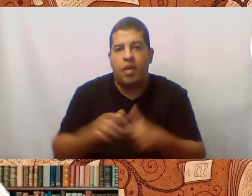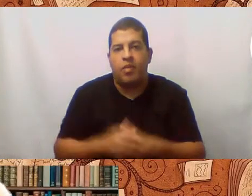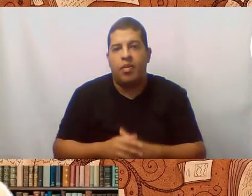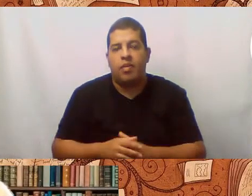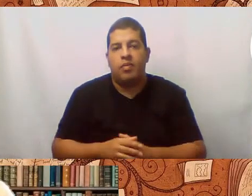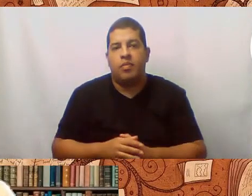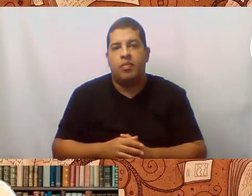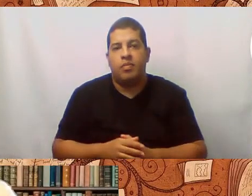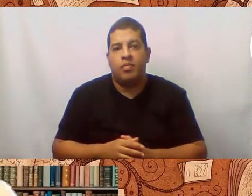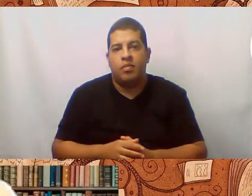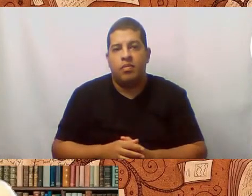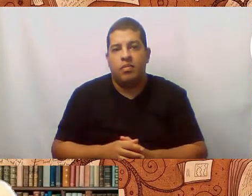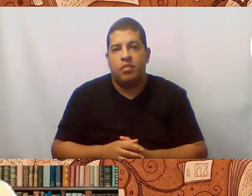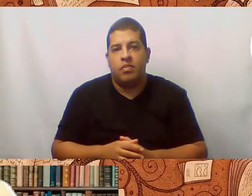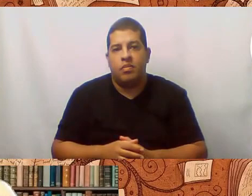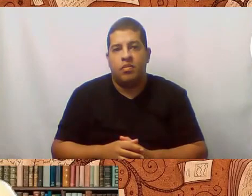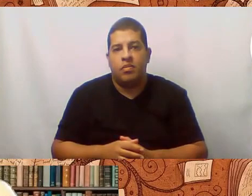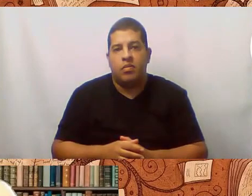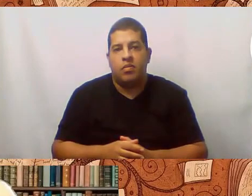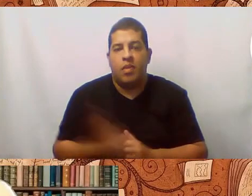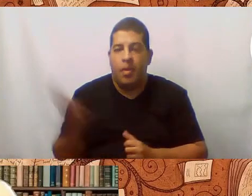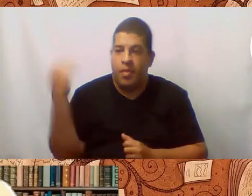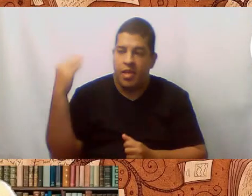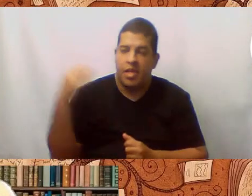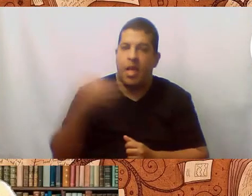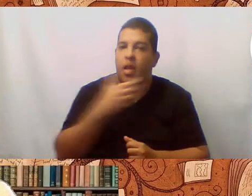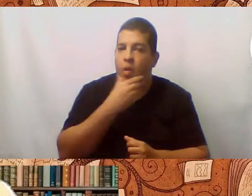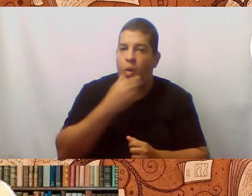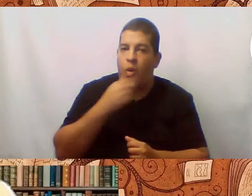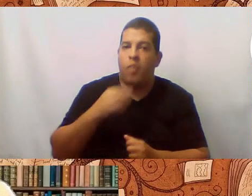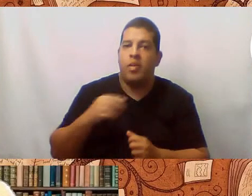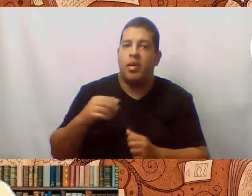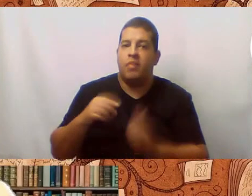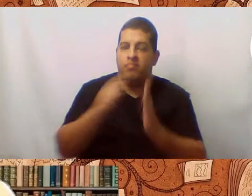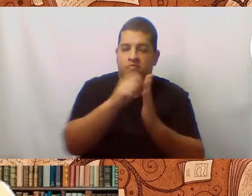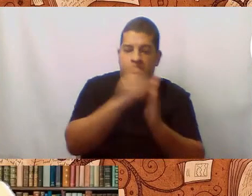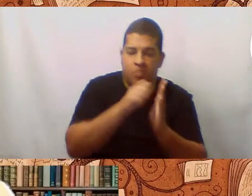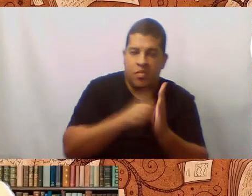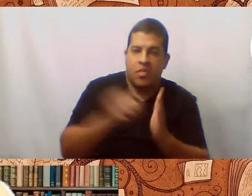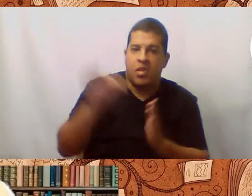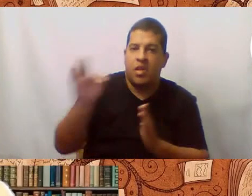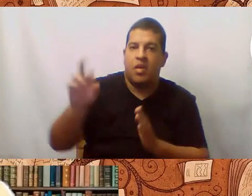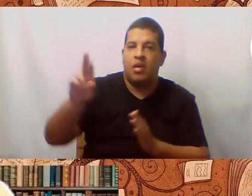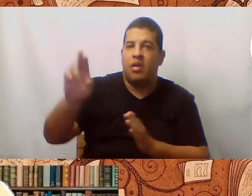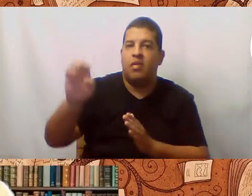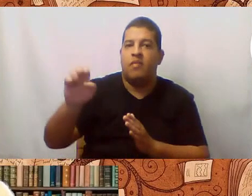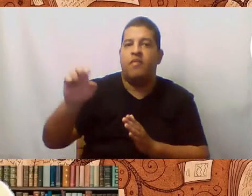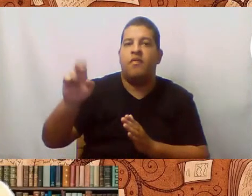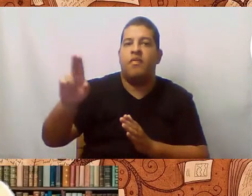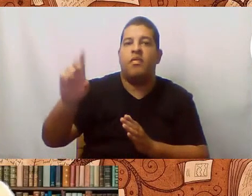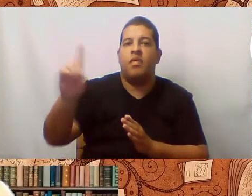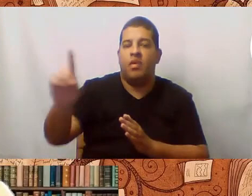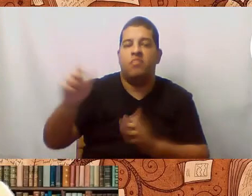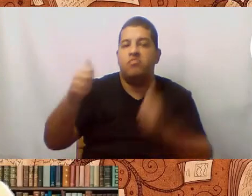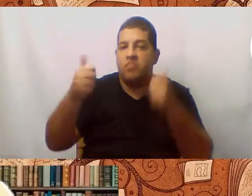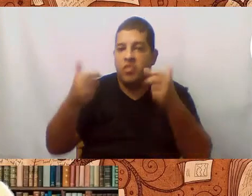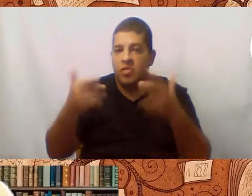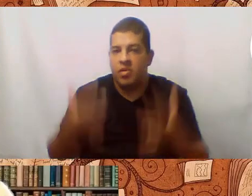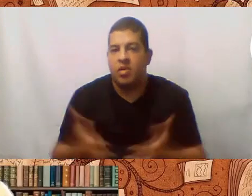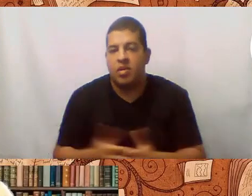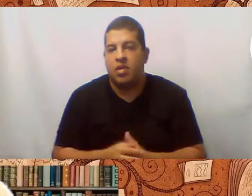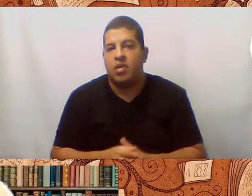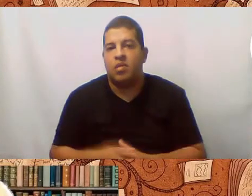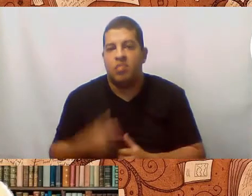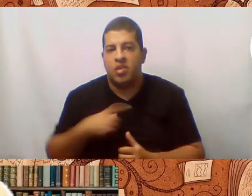Era pelo menos o que o Freud dizia, né? Se bem que o Foucault, lá na Vontade do Saber, contestava essa teoria repressiva